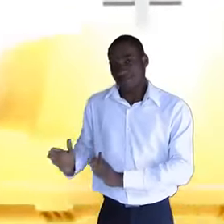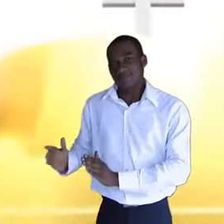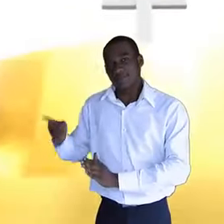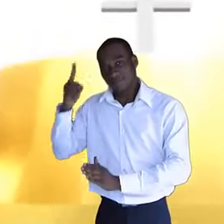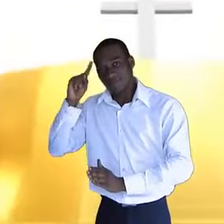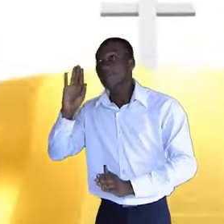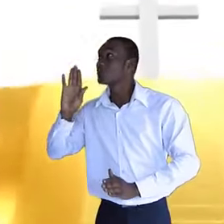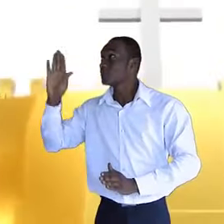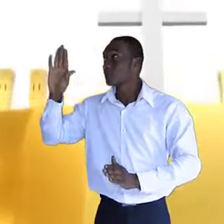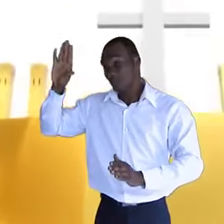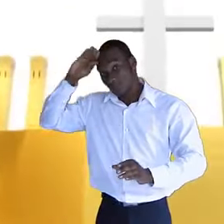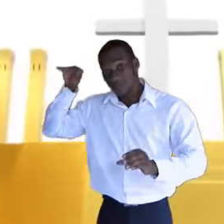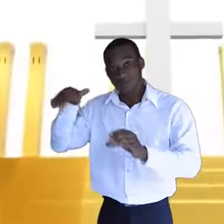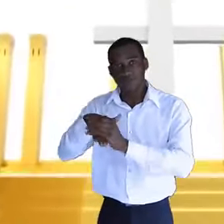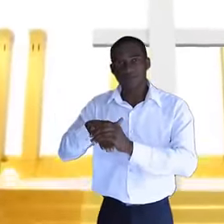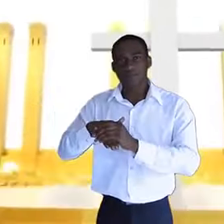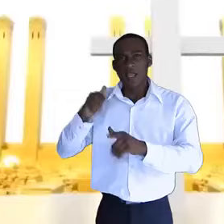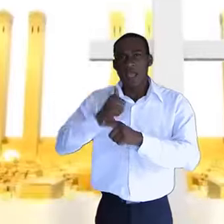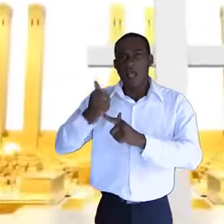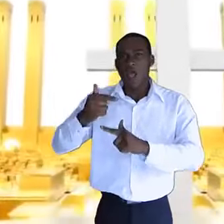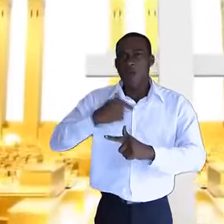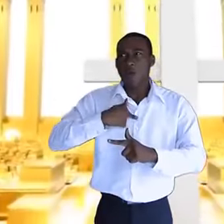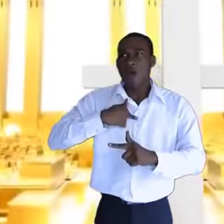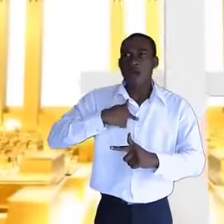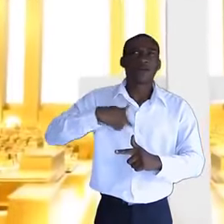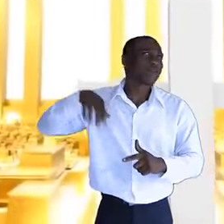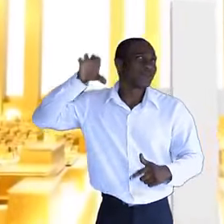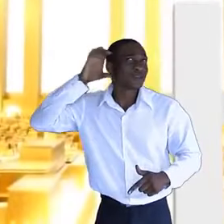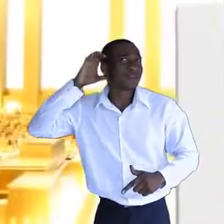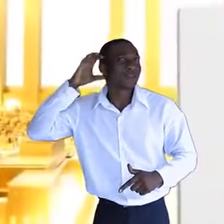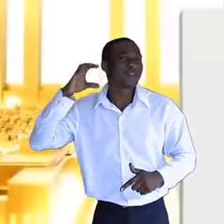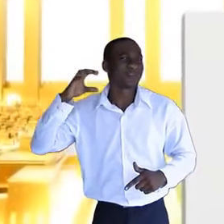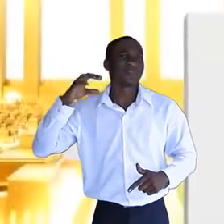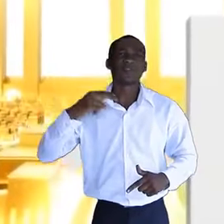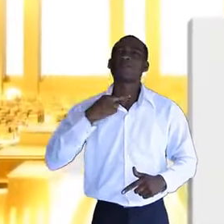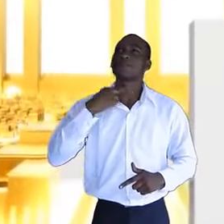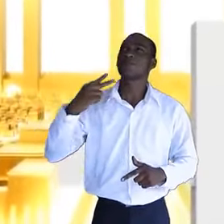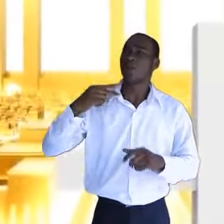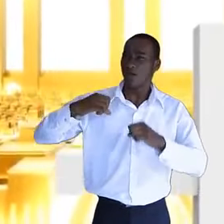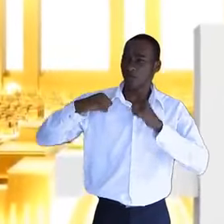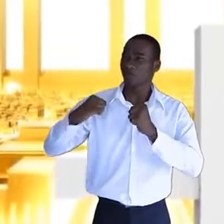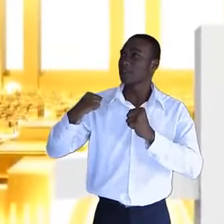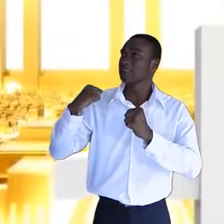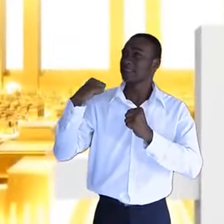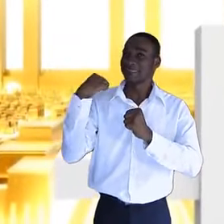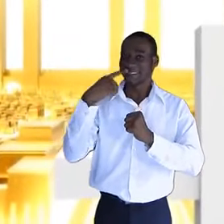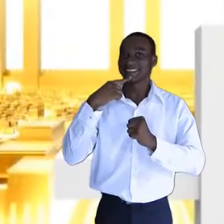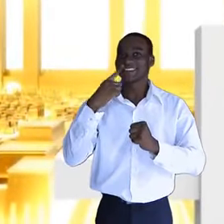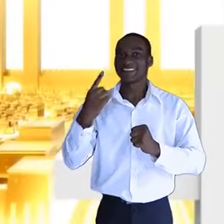Et j'entendis du trône une voix forte qui disait : Voici le tabernacle de Dieu avec les hommes. Il dressera sa tente